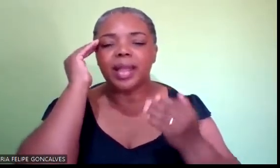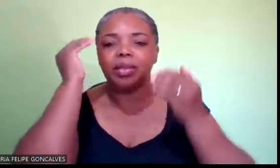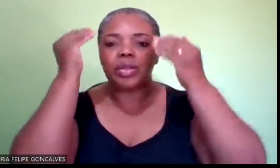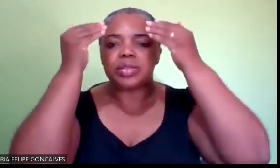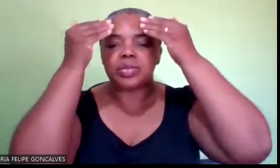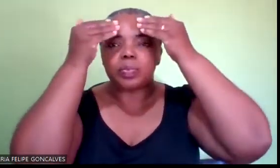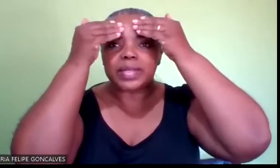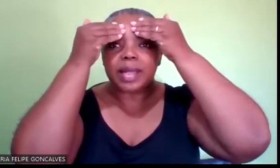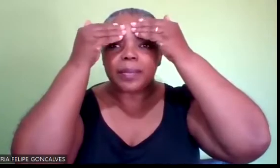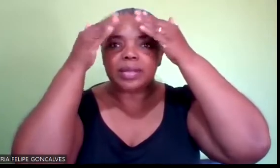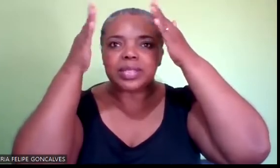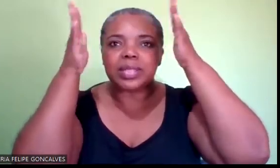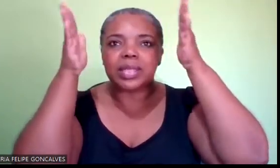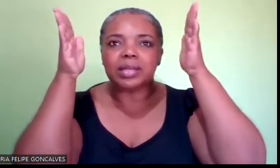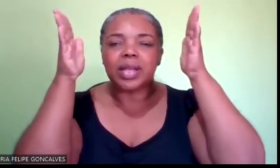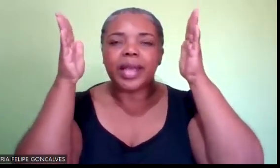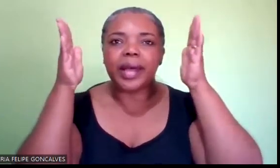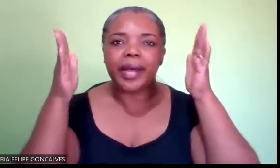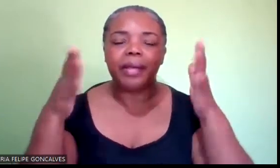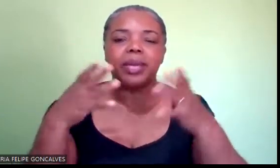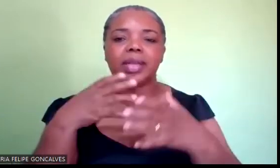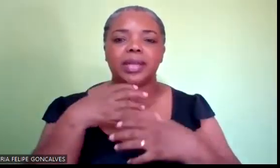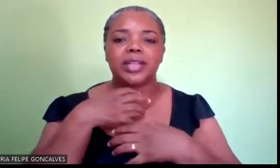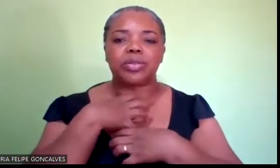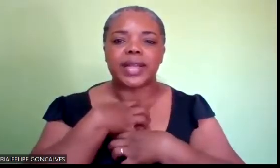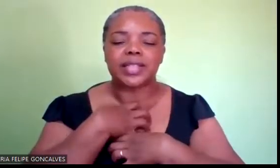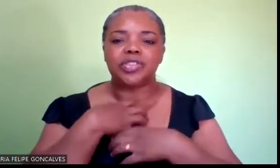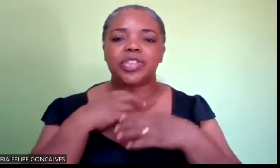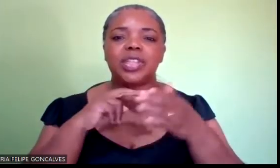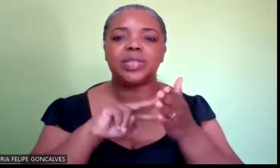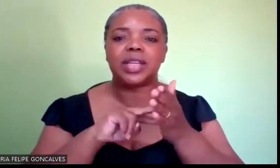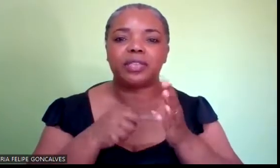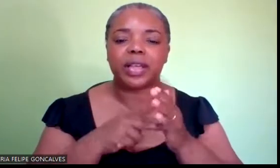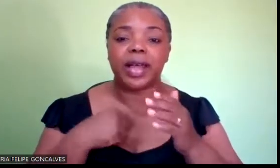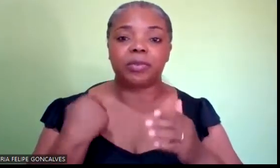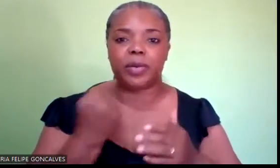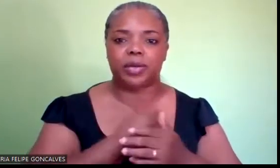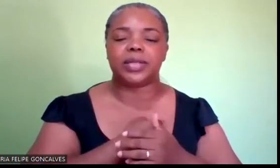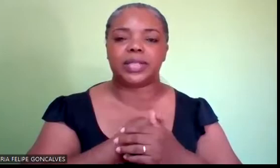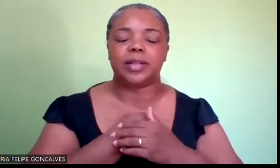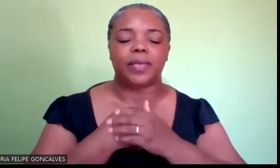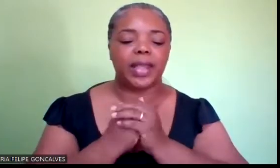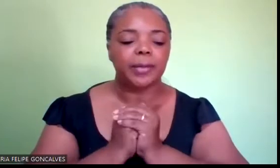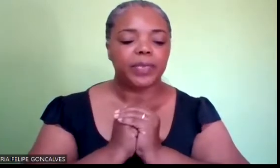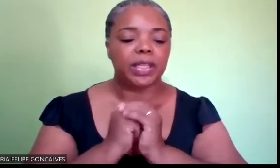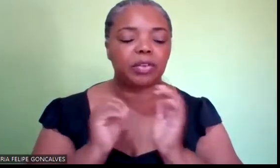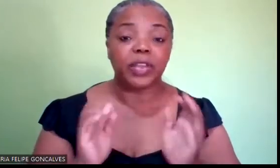e o nosso pensamento, assim, abre, isso traz sentido, significado para nós. né? Então,